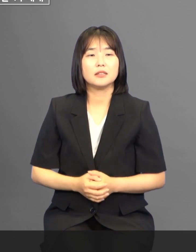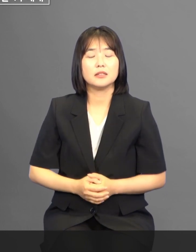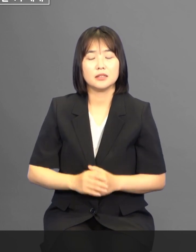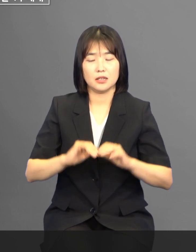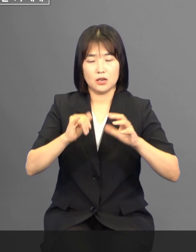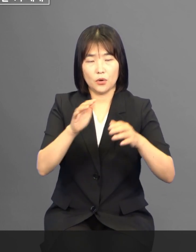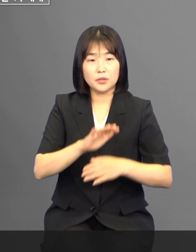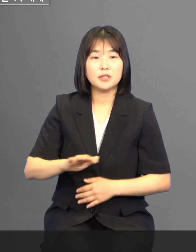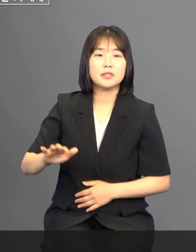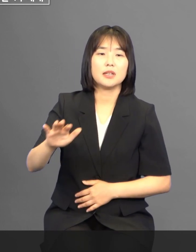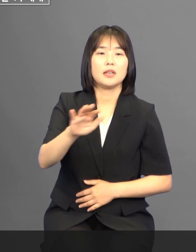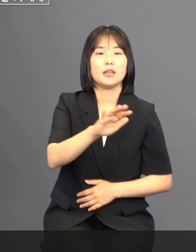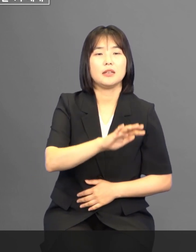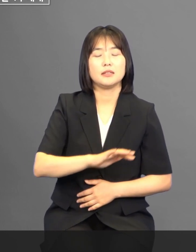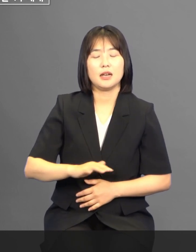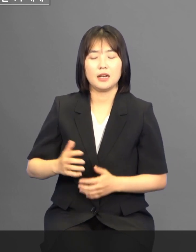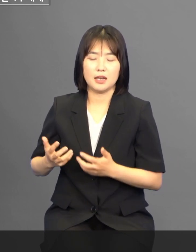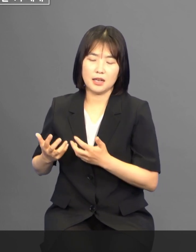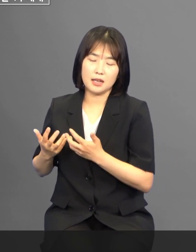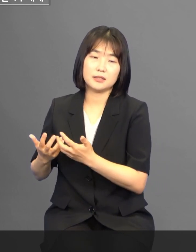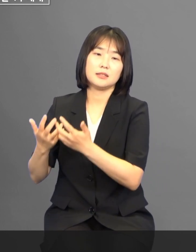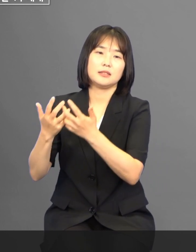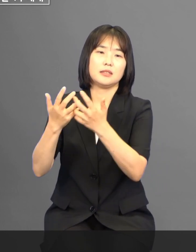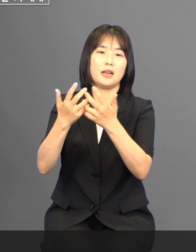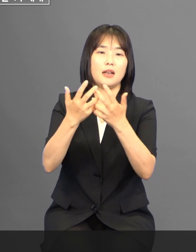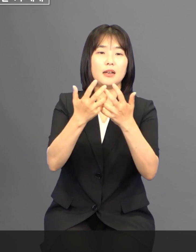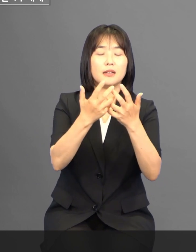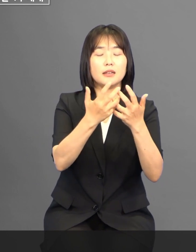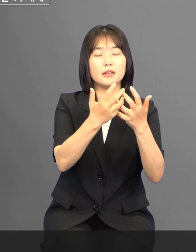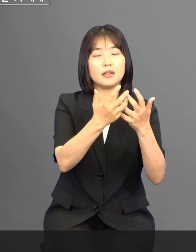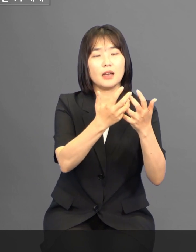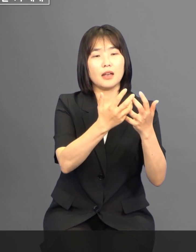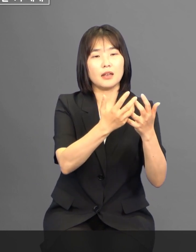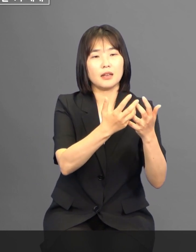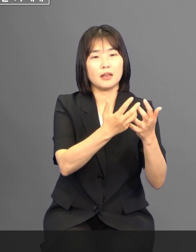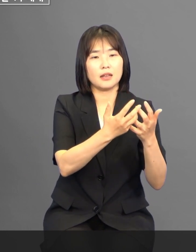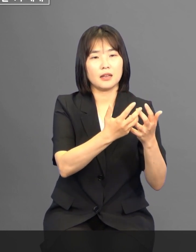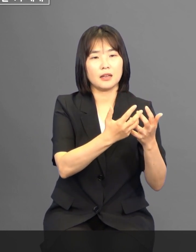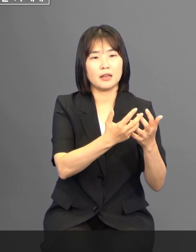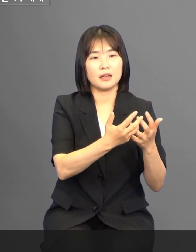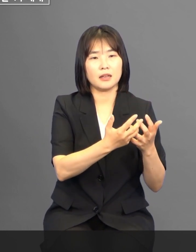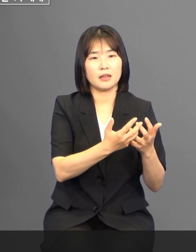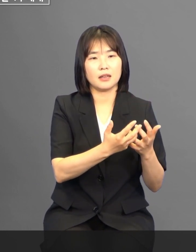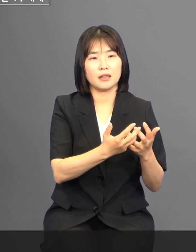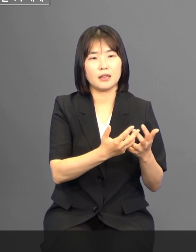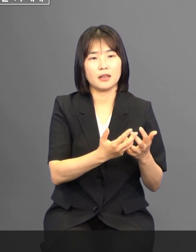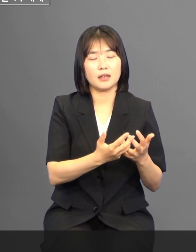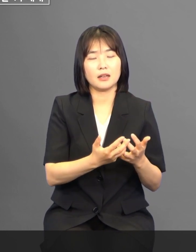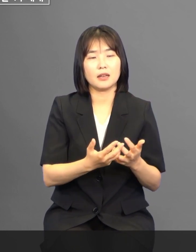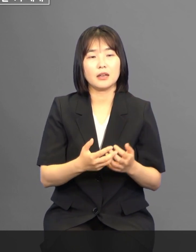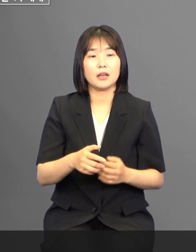것이 온 세상 가득하리라.